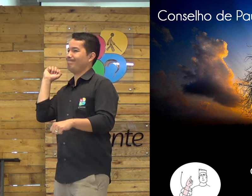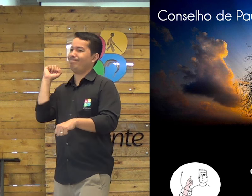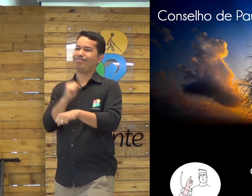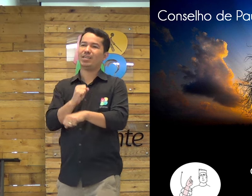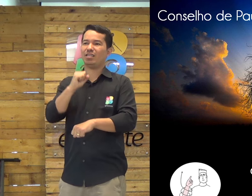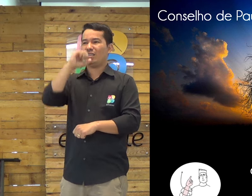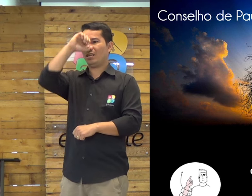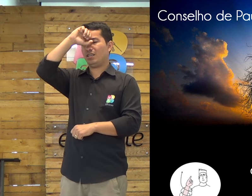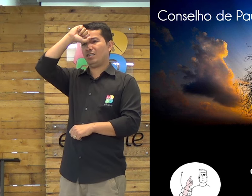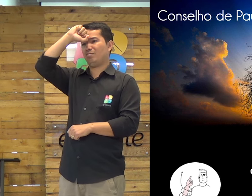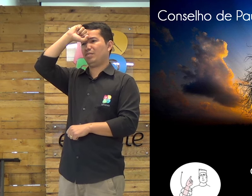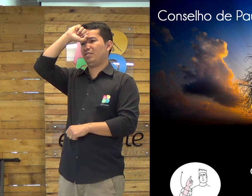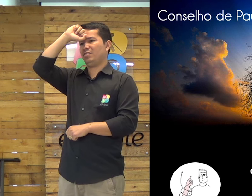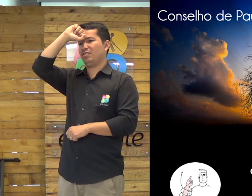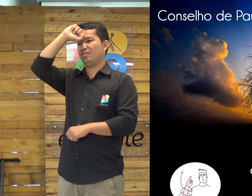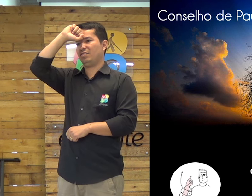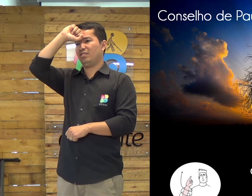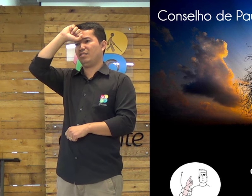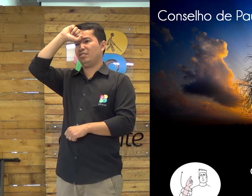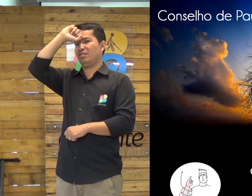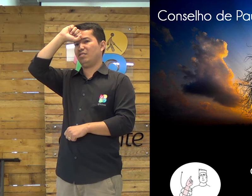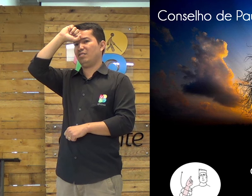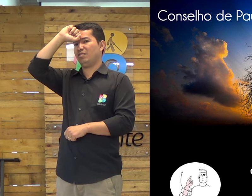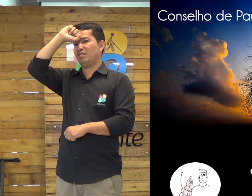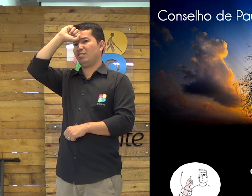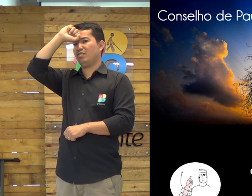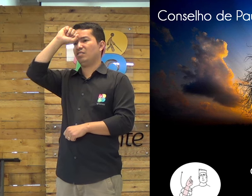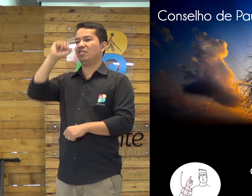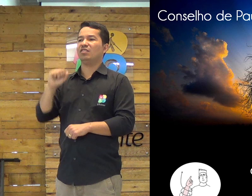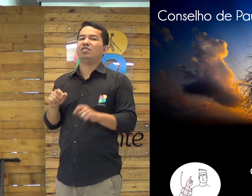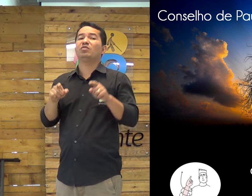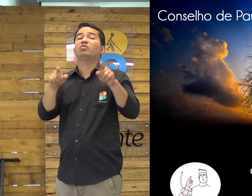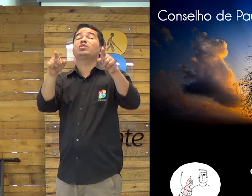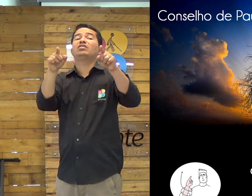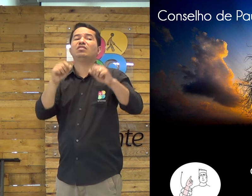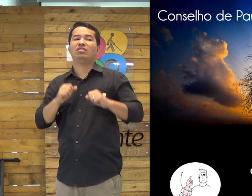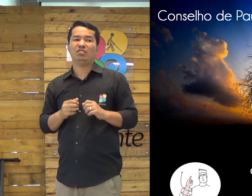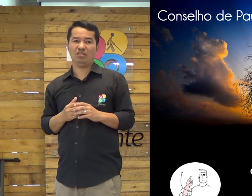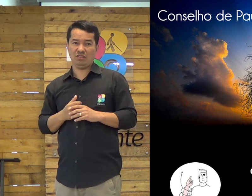Sabe? Eu não posso parar. Não posso querer parar de aprender.